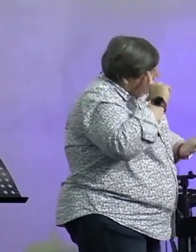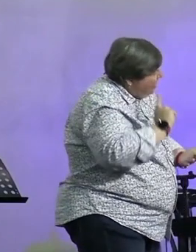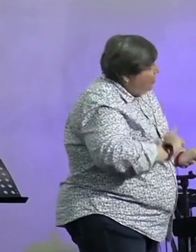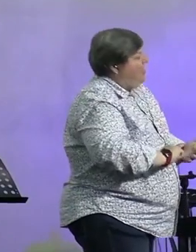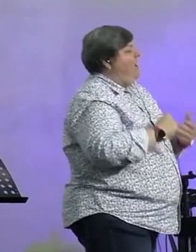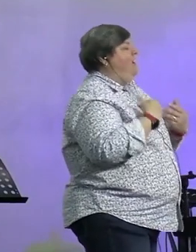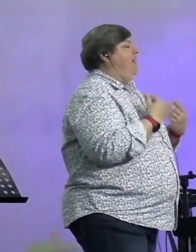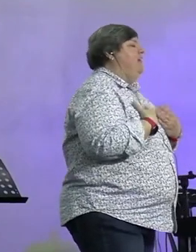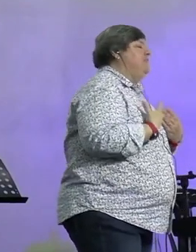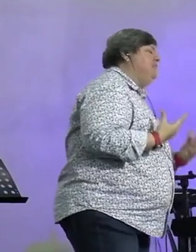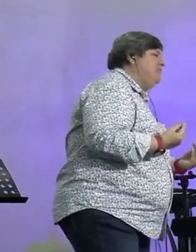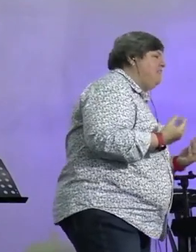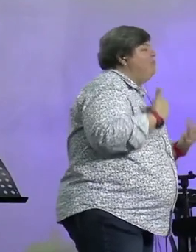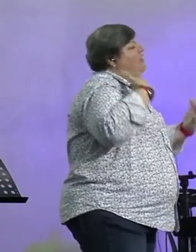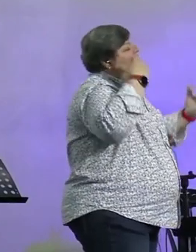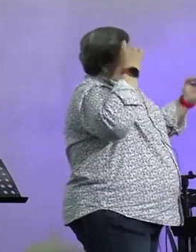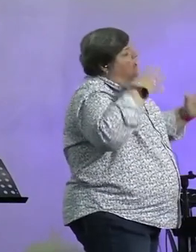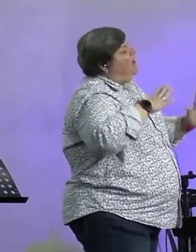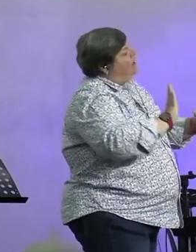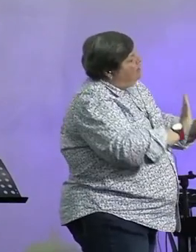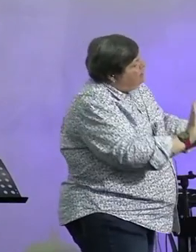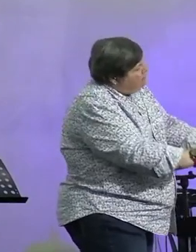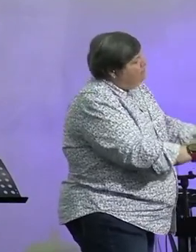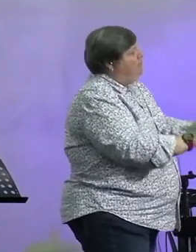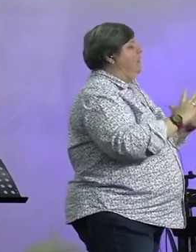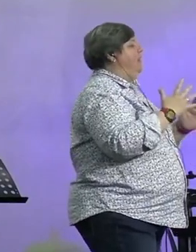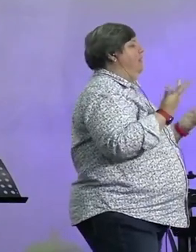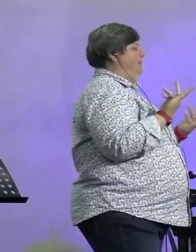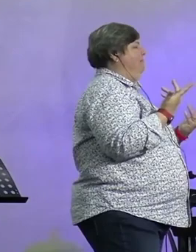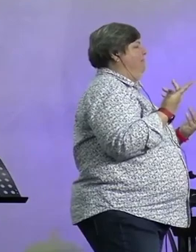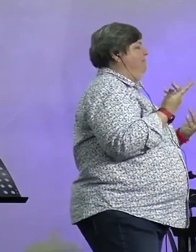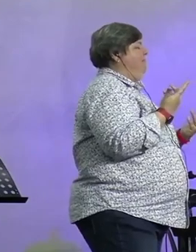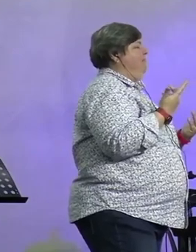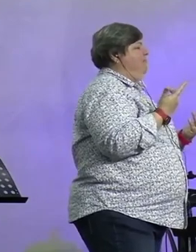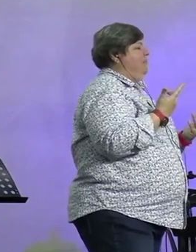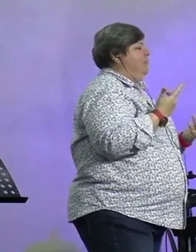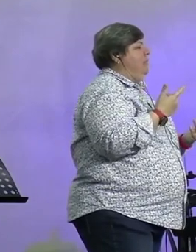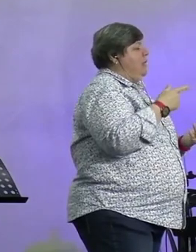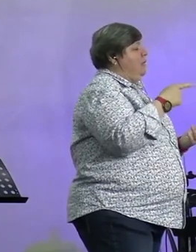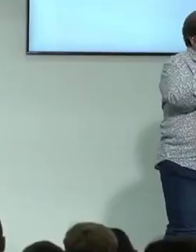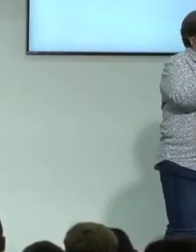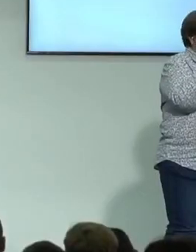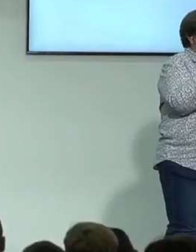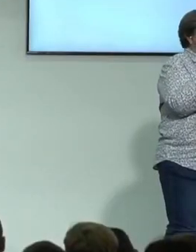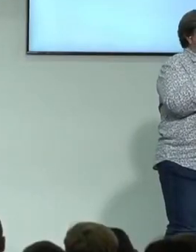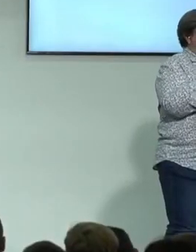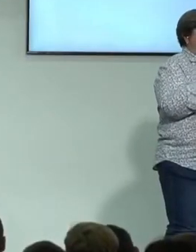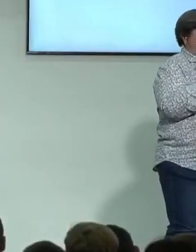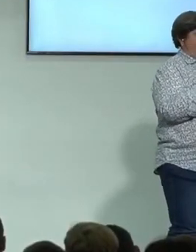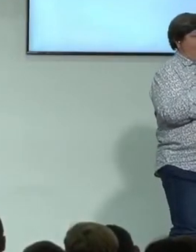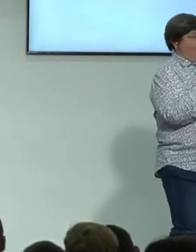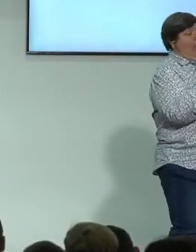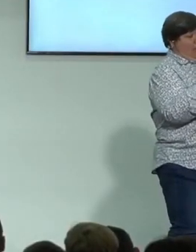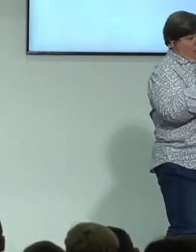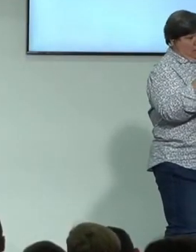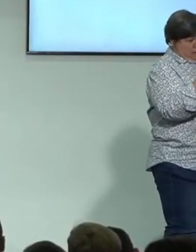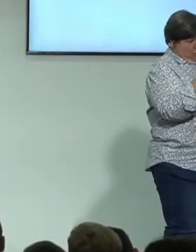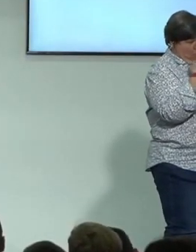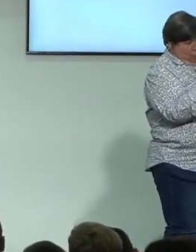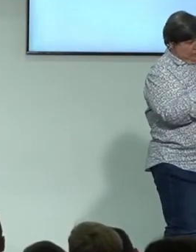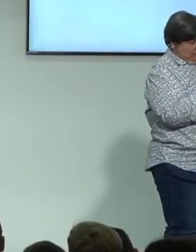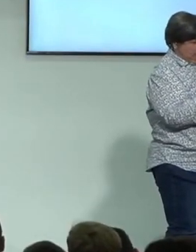kom. Romeine 8 vers 29 sê ook, ek en jy is bestem, sê gou bestem, ek en jy is